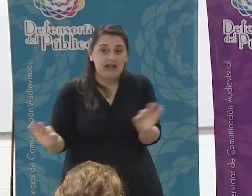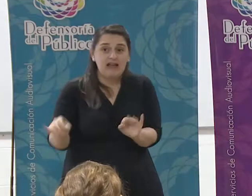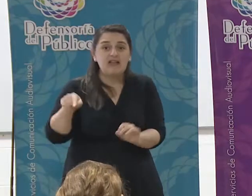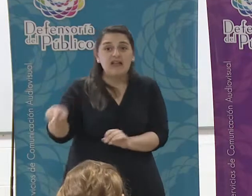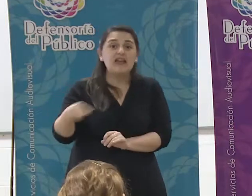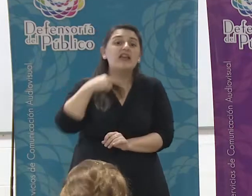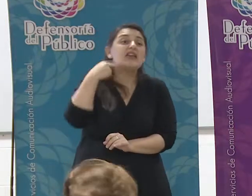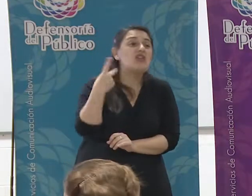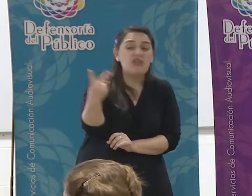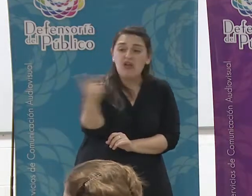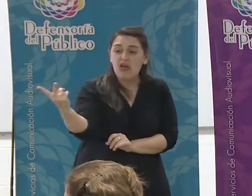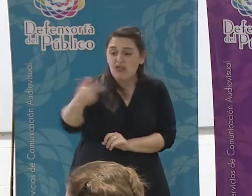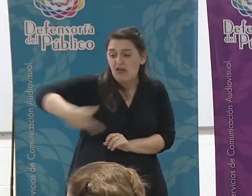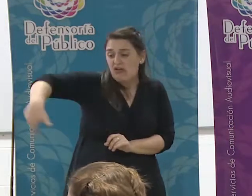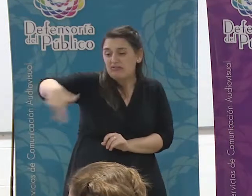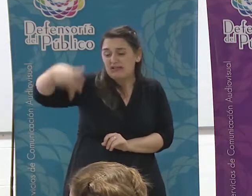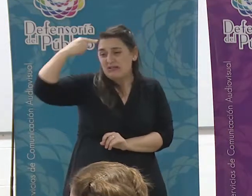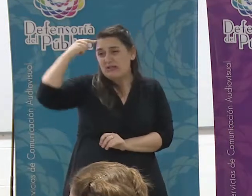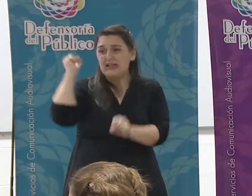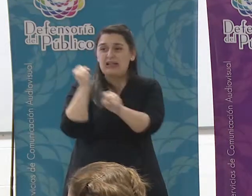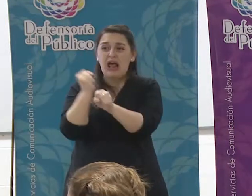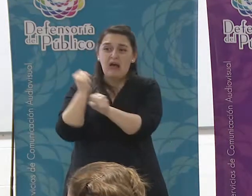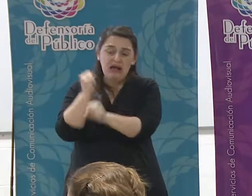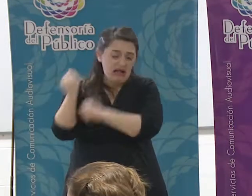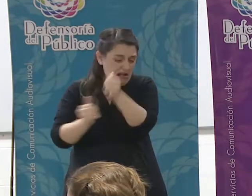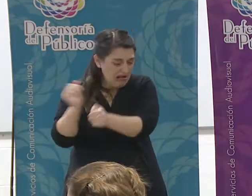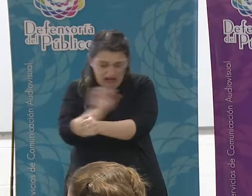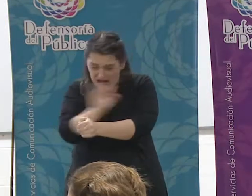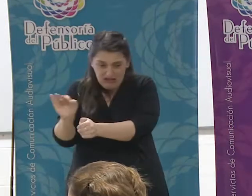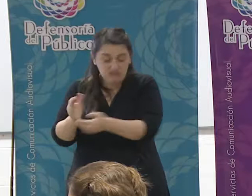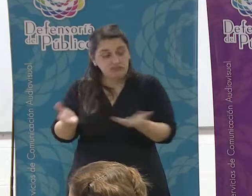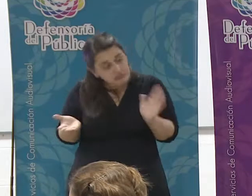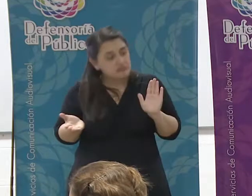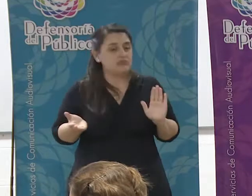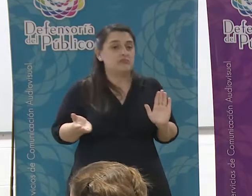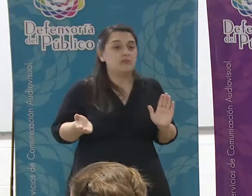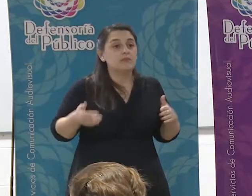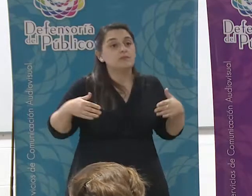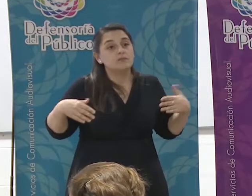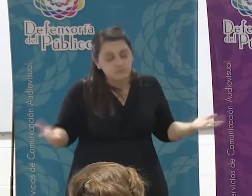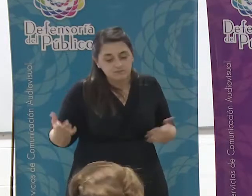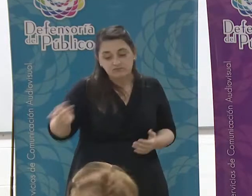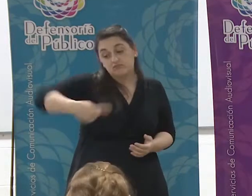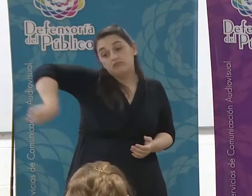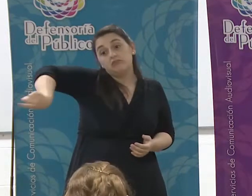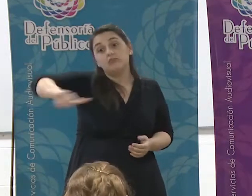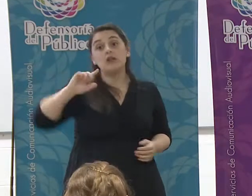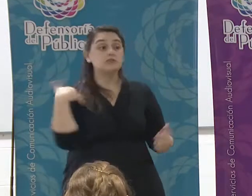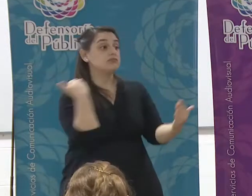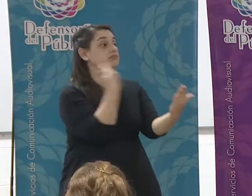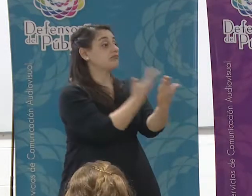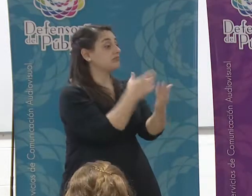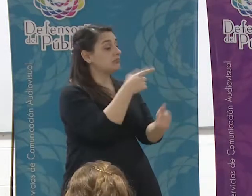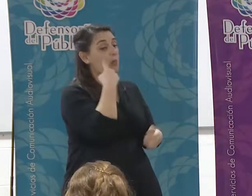a trabajar para otra cosa, inclusive para poder mantener el medio. Pero cuando nos presentamos